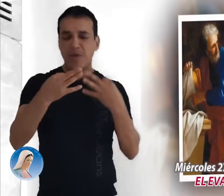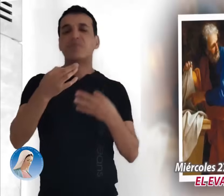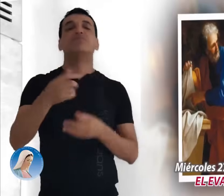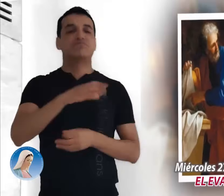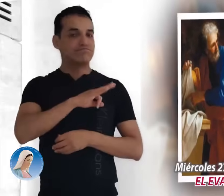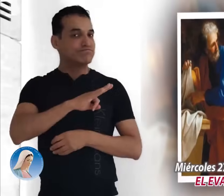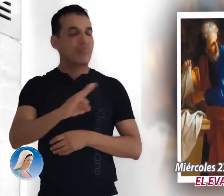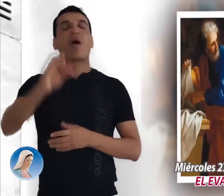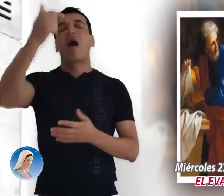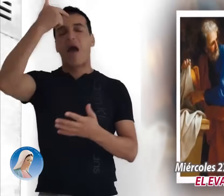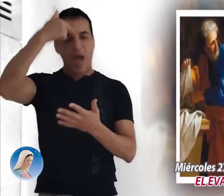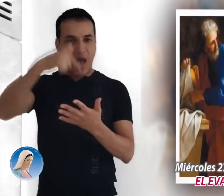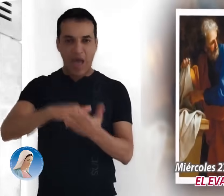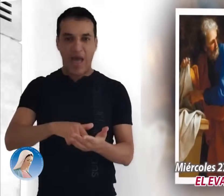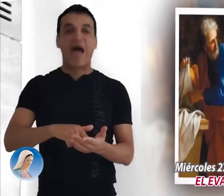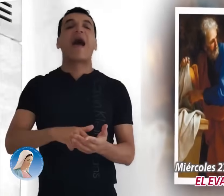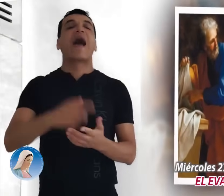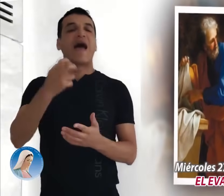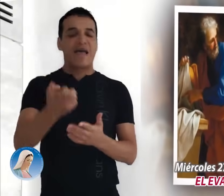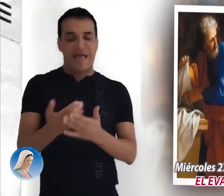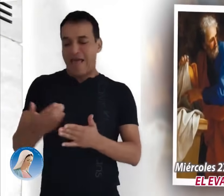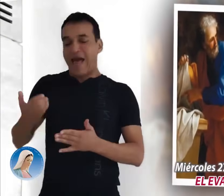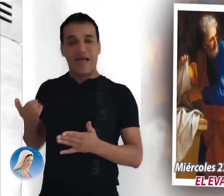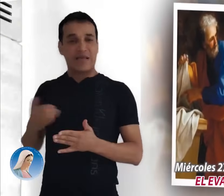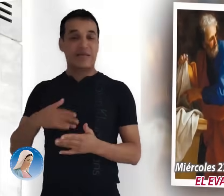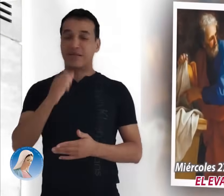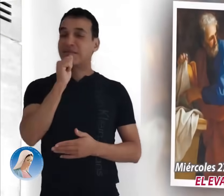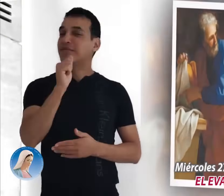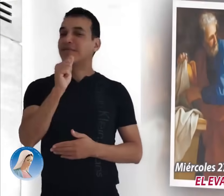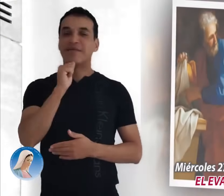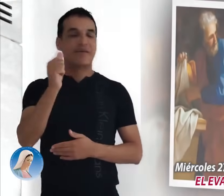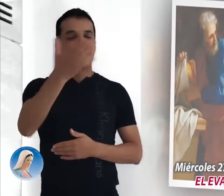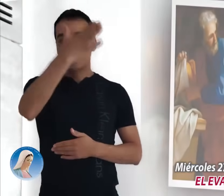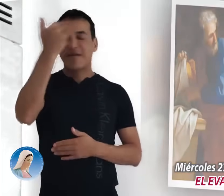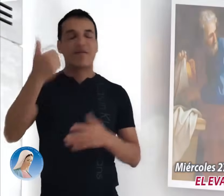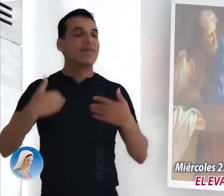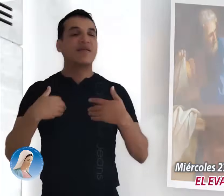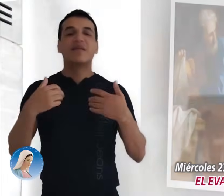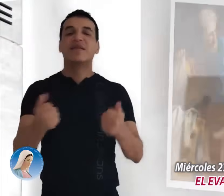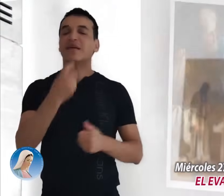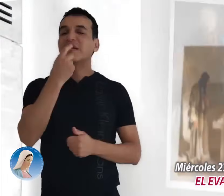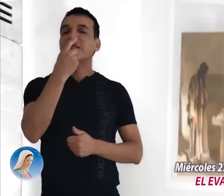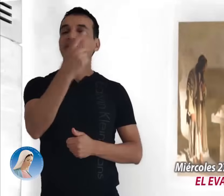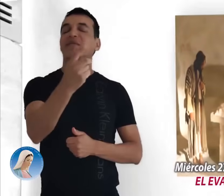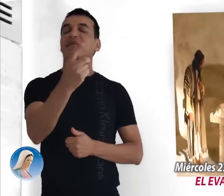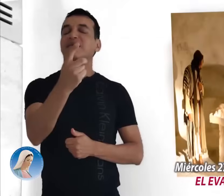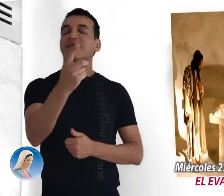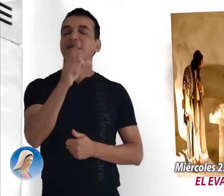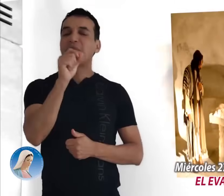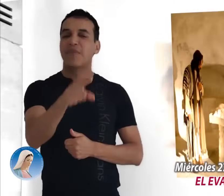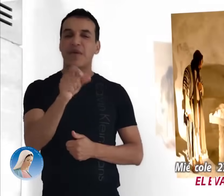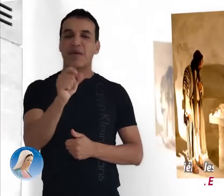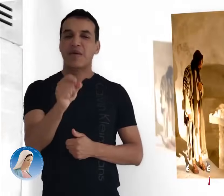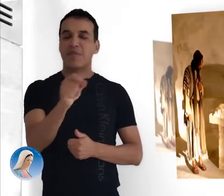creyó, porque hasta entonces no habían entendido las Escrituras según las cuales Jesús